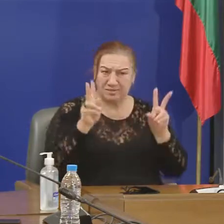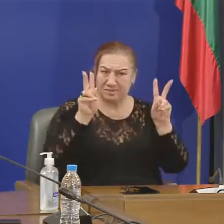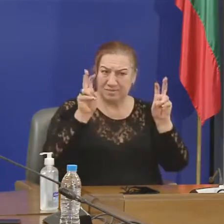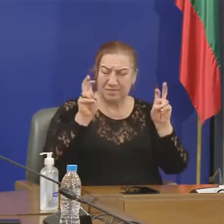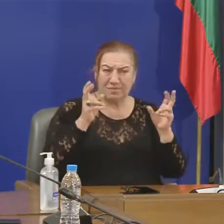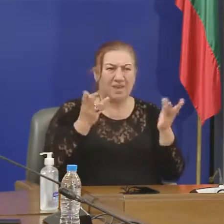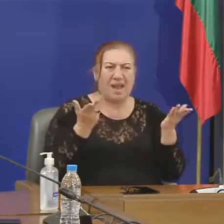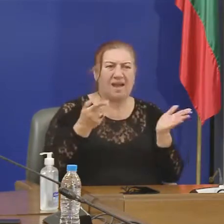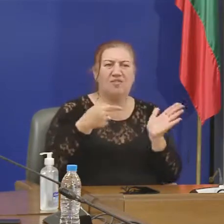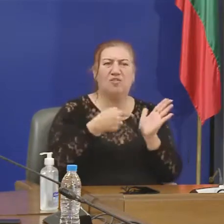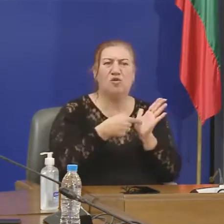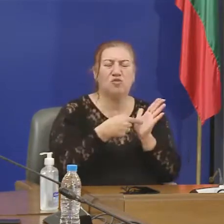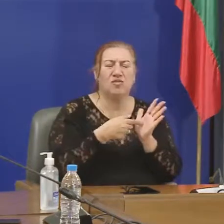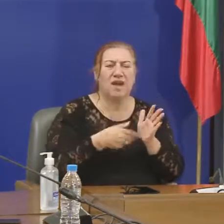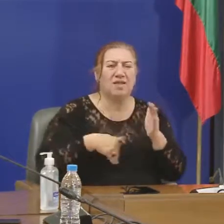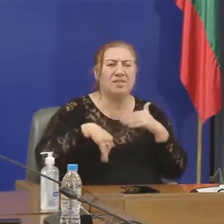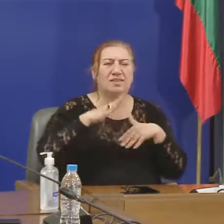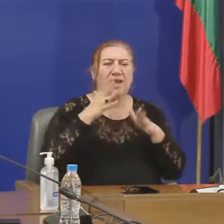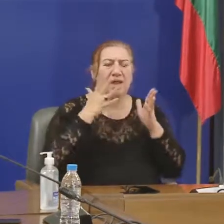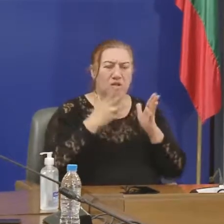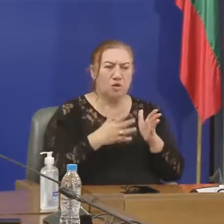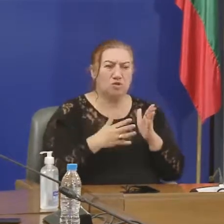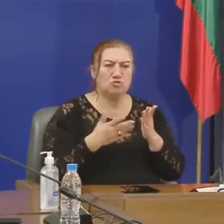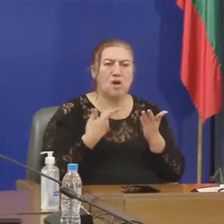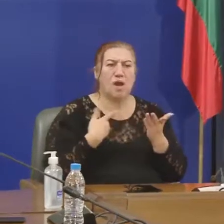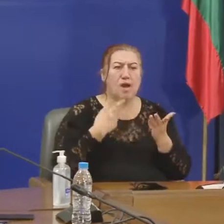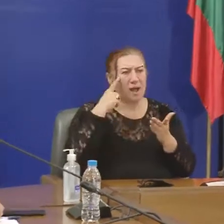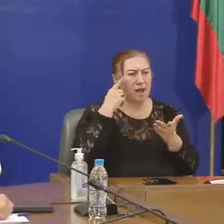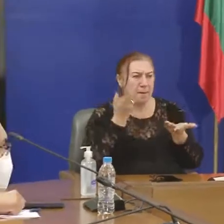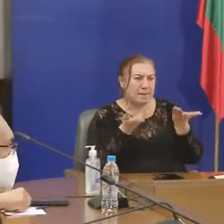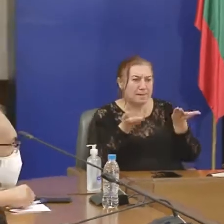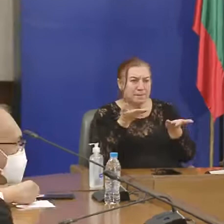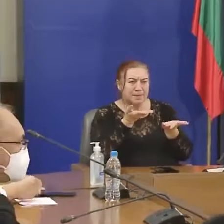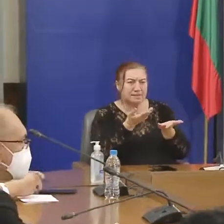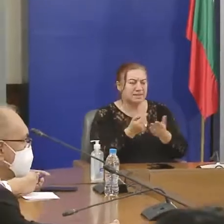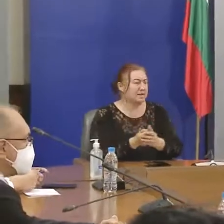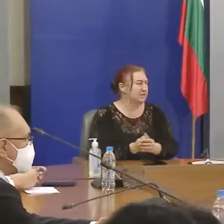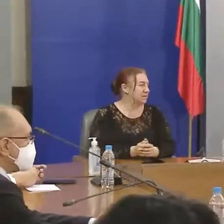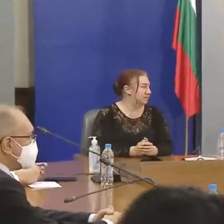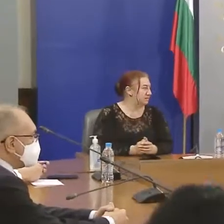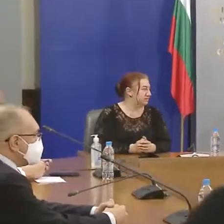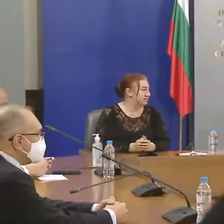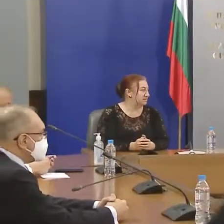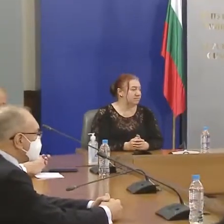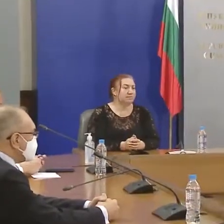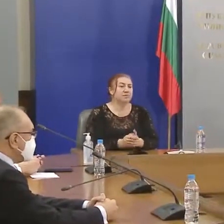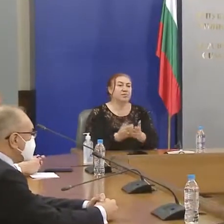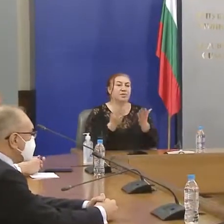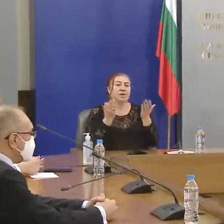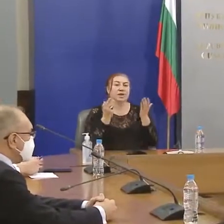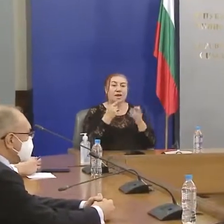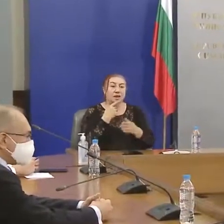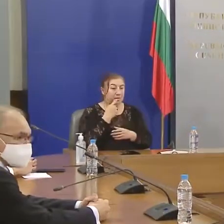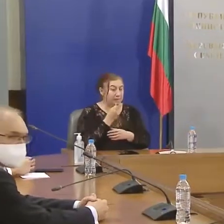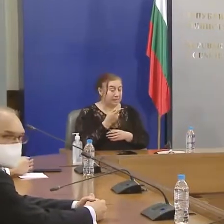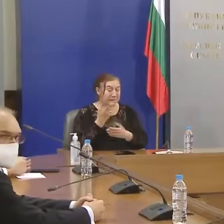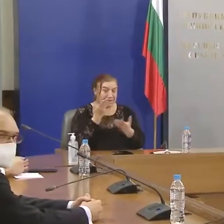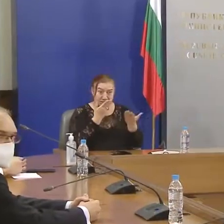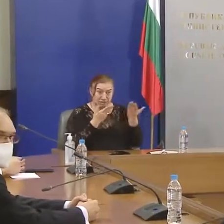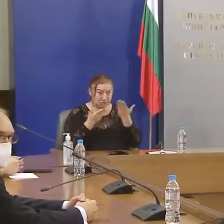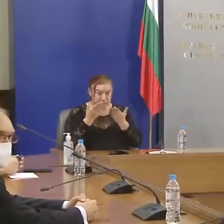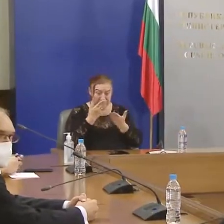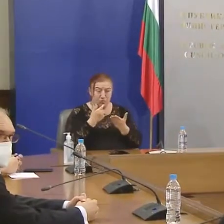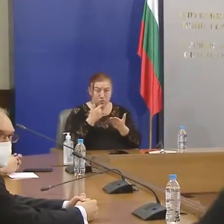те първа предстои и как се измерва то? Училищните занимавания ли?